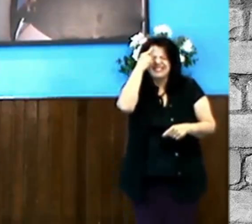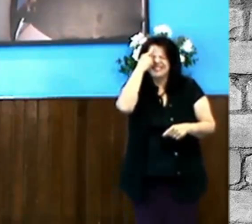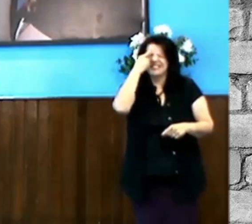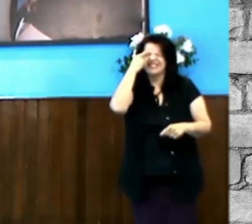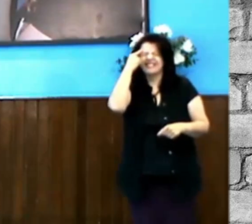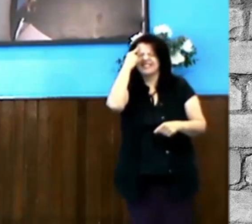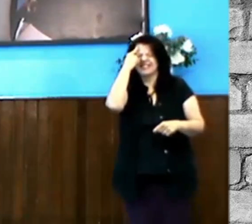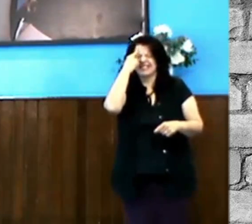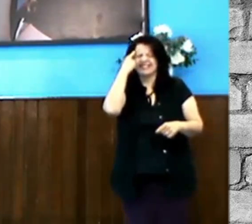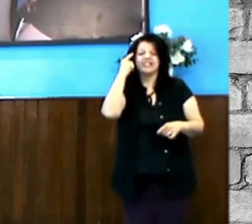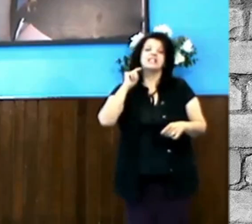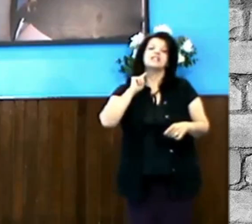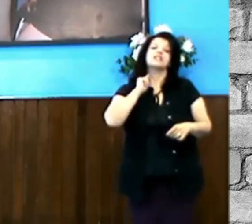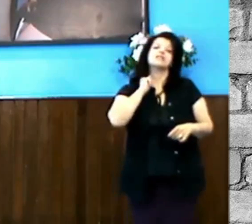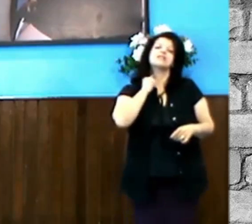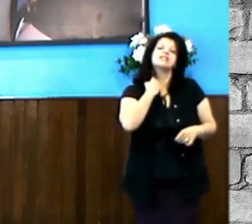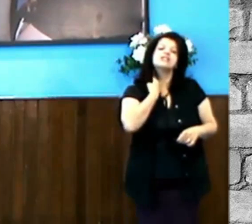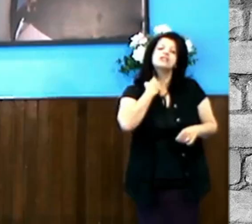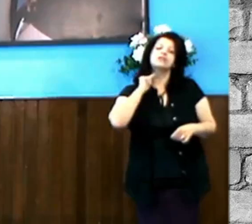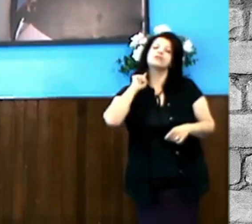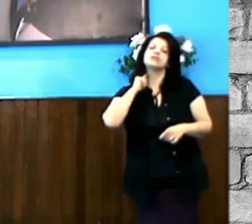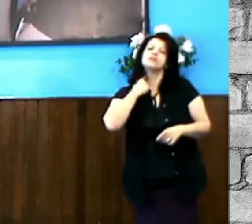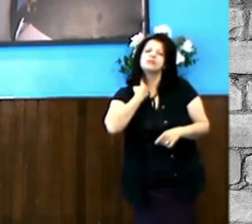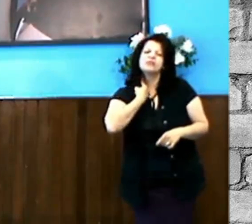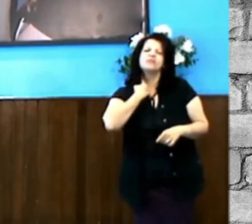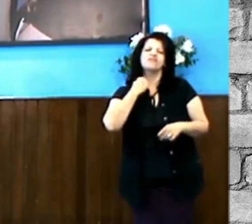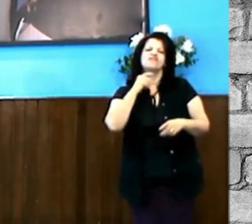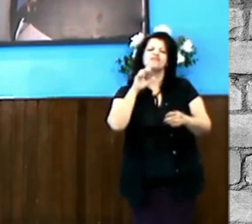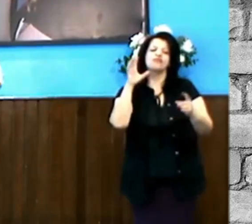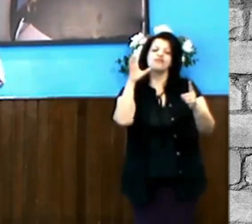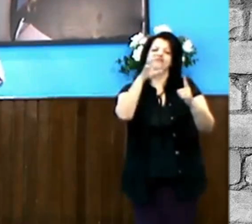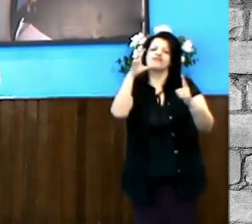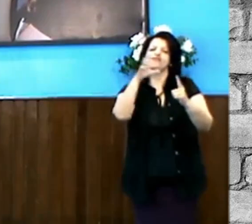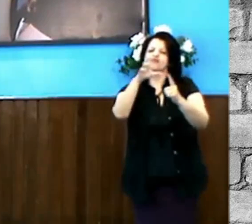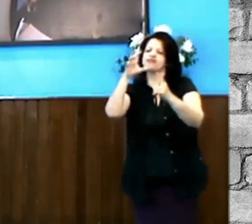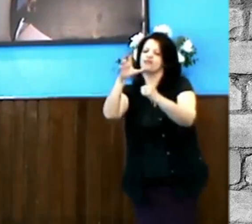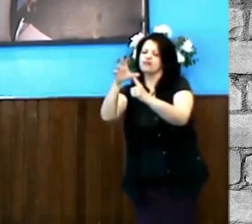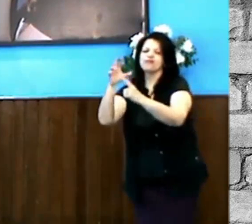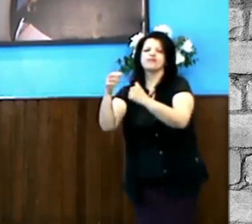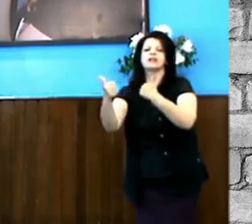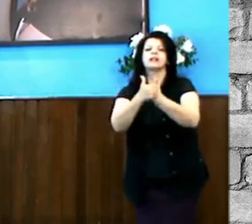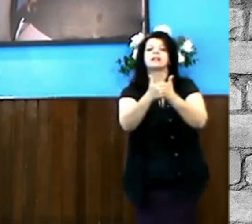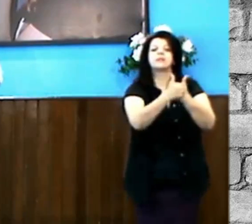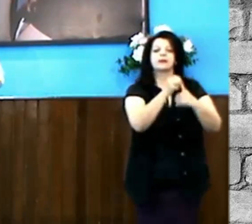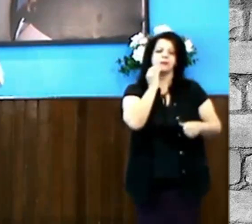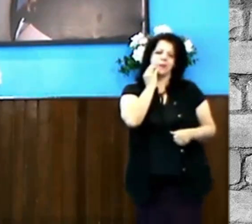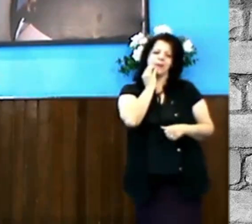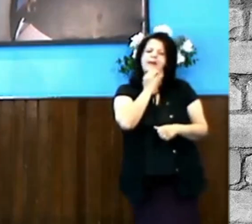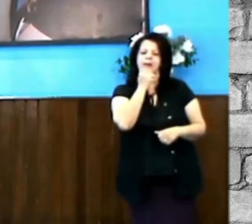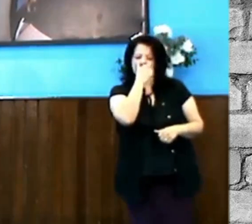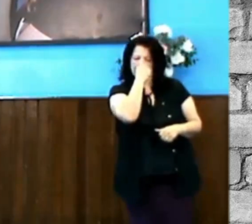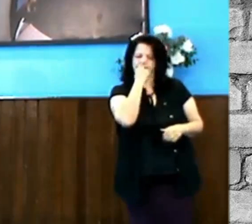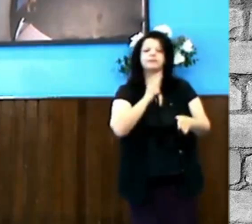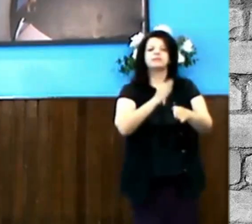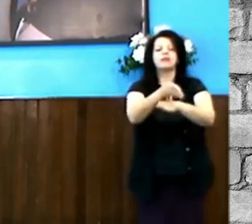contamina outros. No seio da igreja, quando a raiz de amargura, é isso que acontece. Uma vez, eu sempre conto essa história, né? Nas nossas